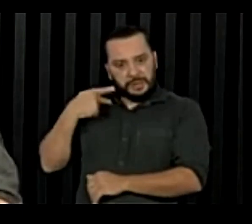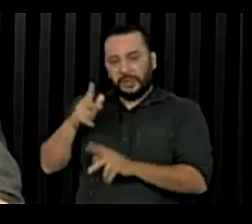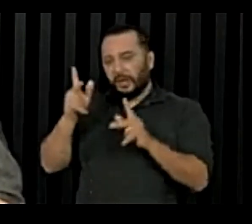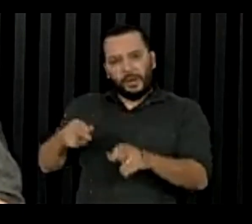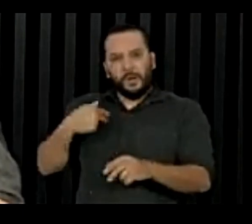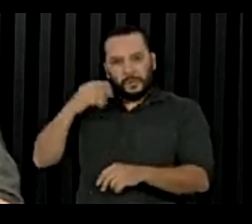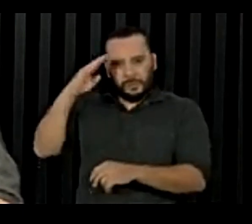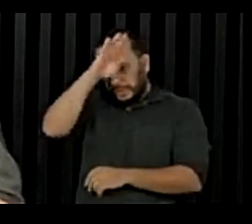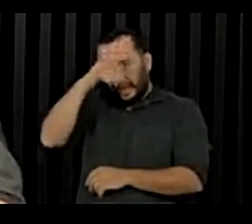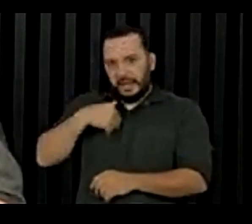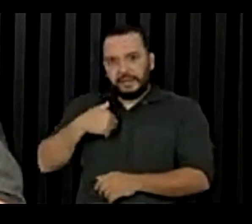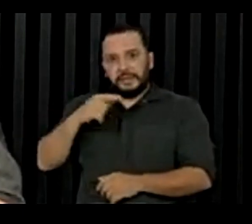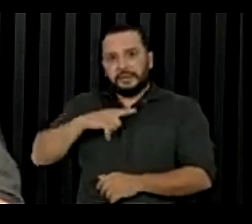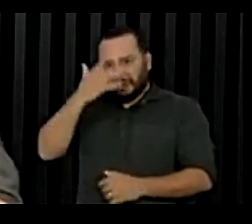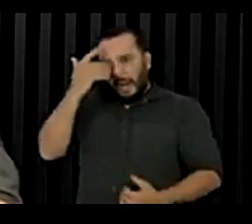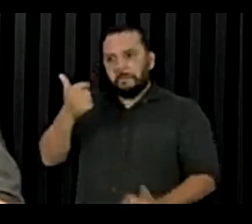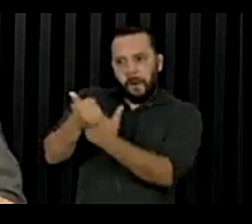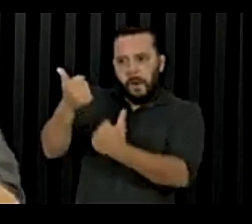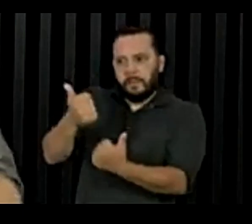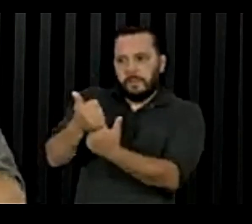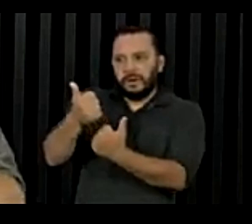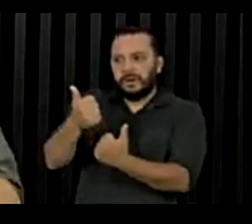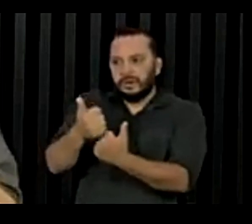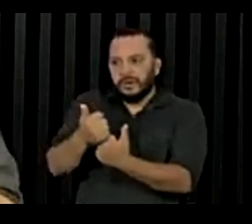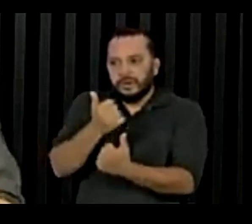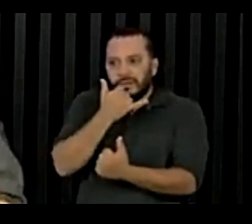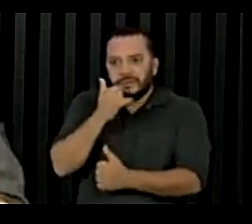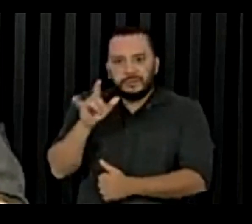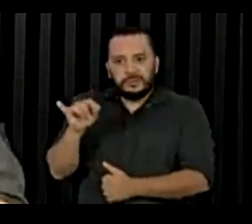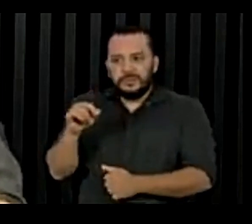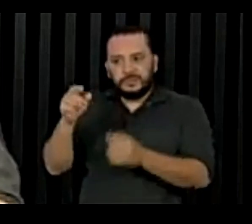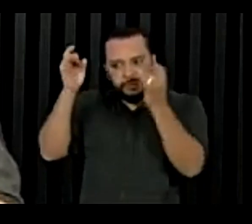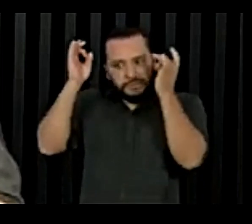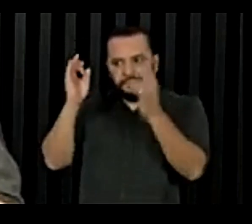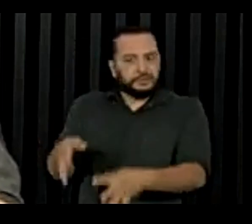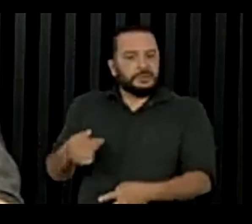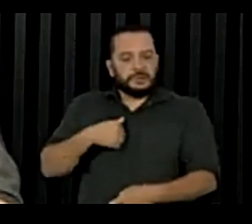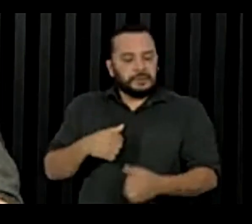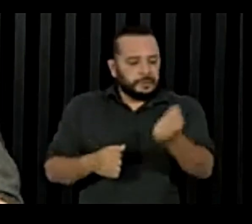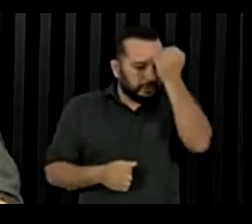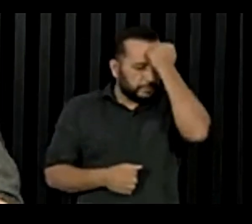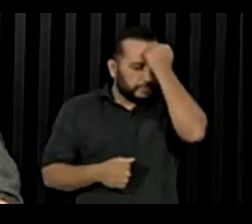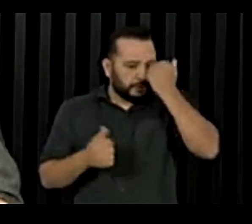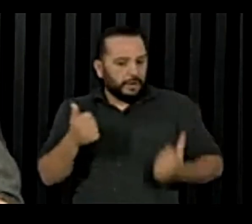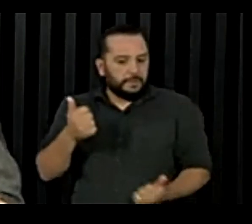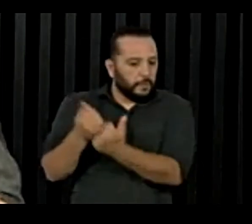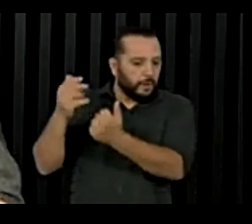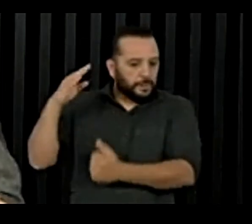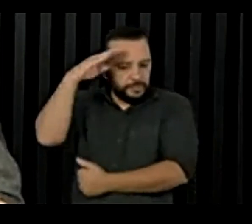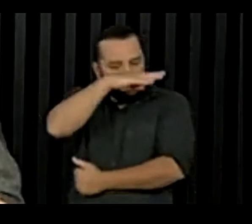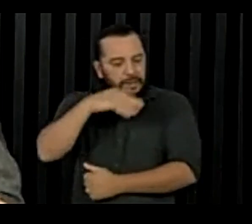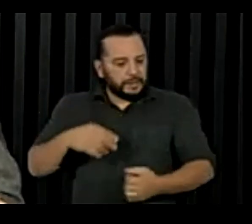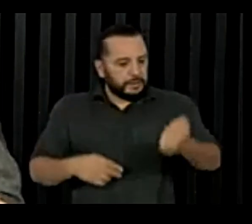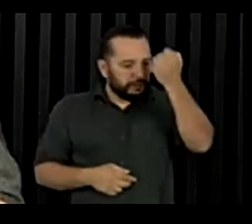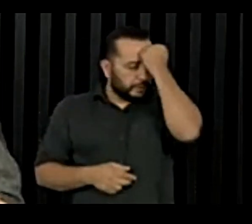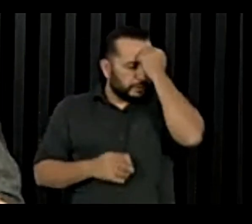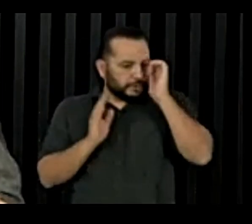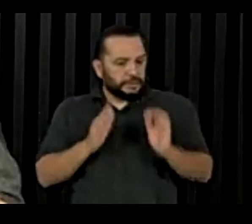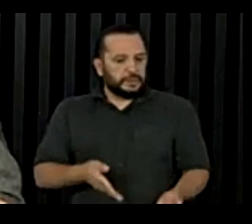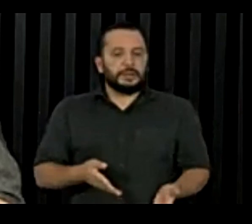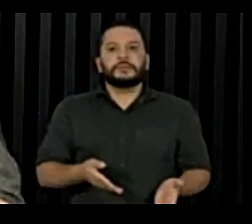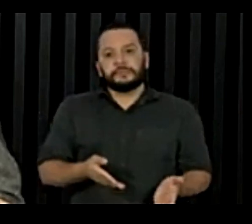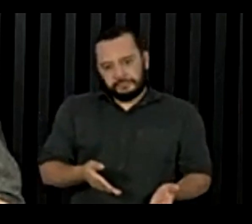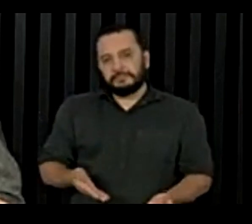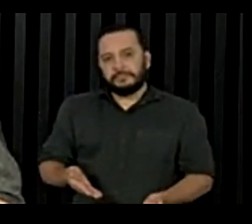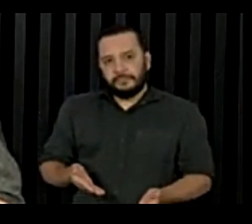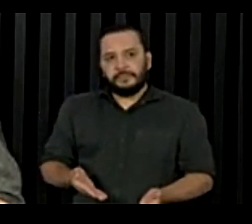exemplo, né? Quantos ex-bolsonaristas já não estão aparecendo por aí, arrependidos até o último fio de cabelo. Então, eu acho que é